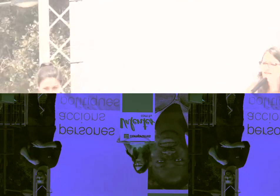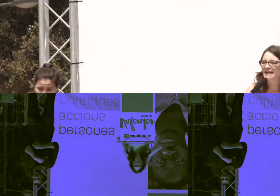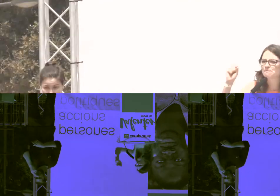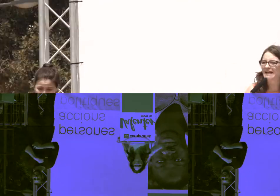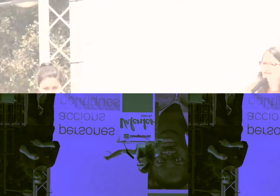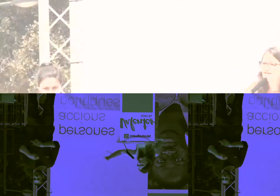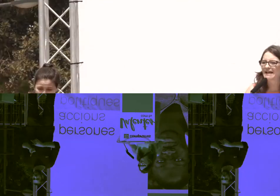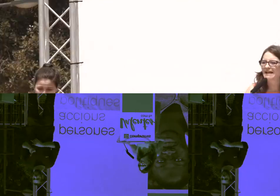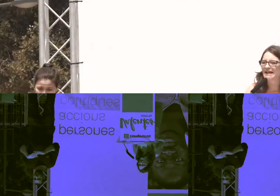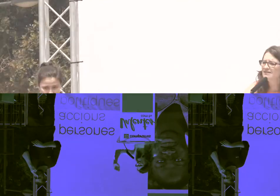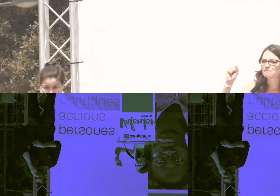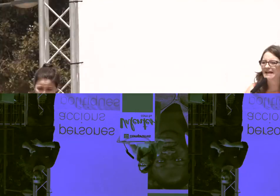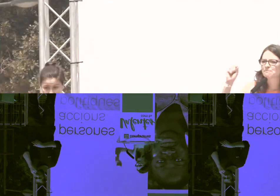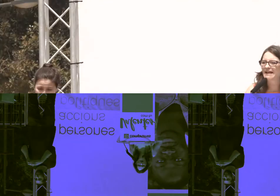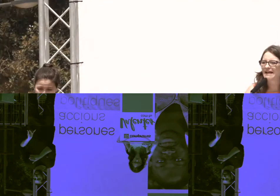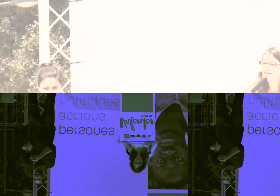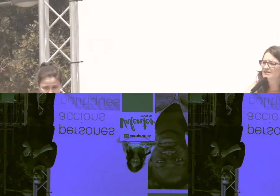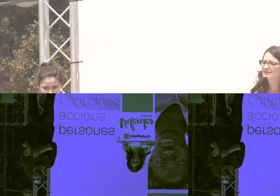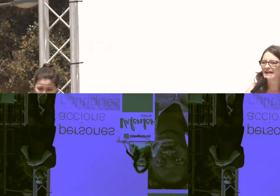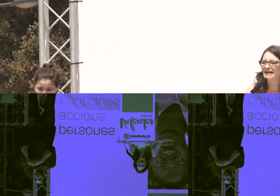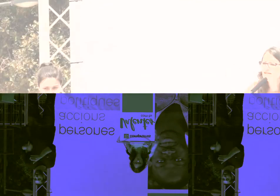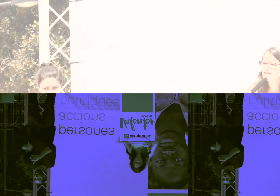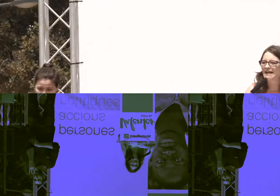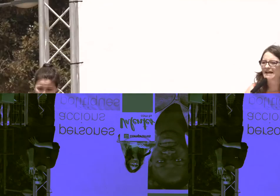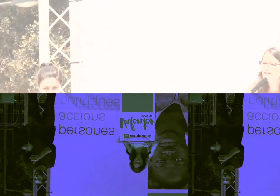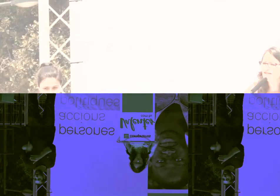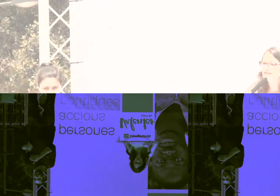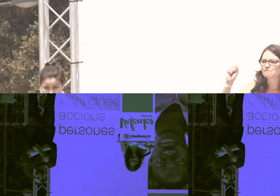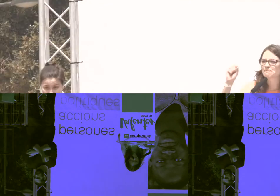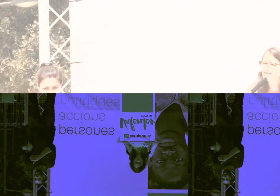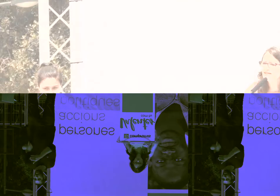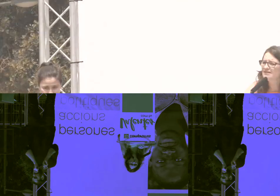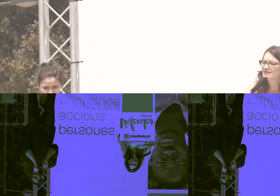per a enriquir-se quatre sanguangos d'aixos que tenien allí.